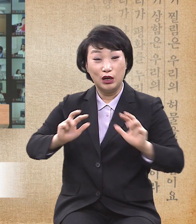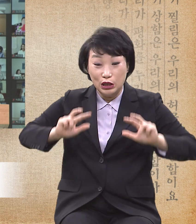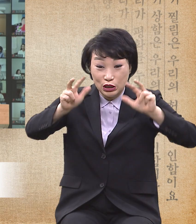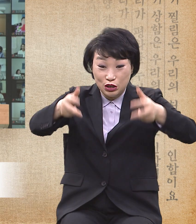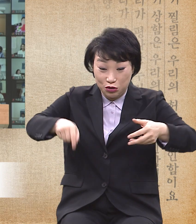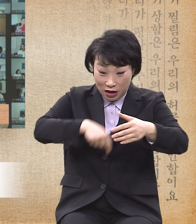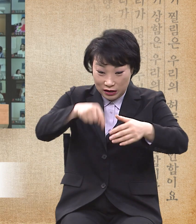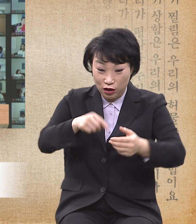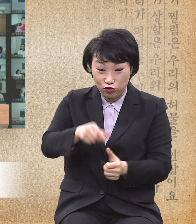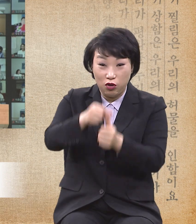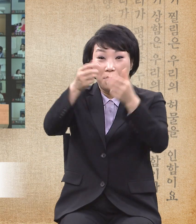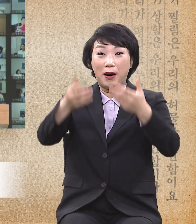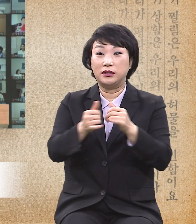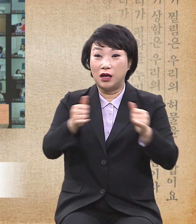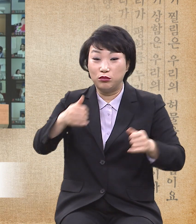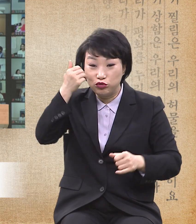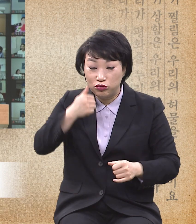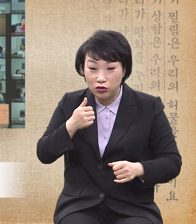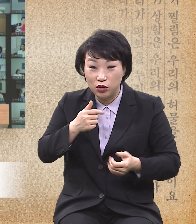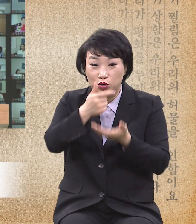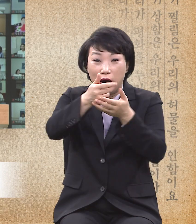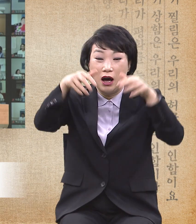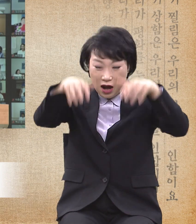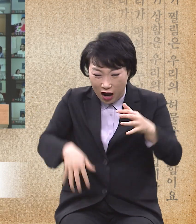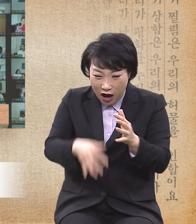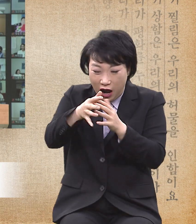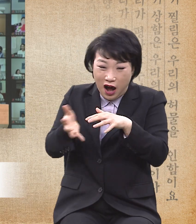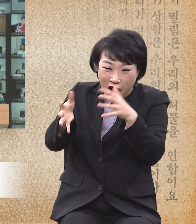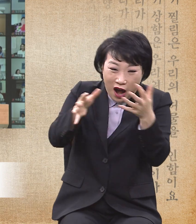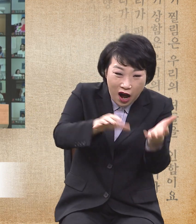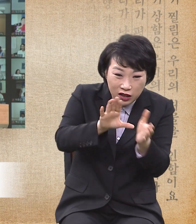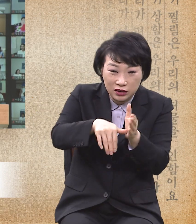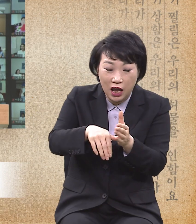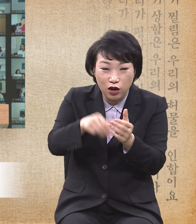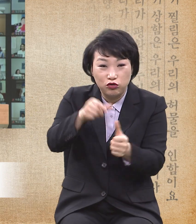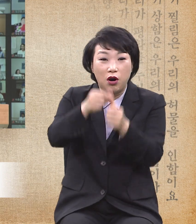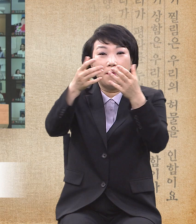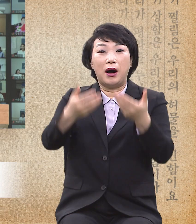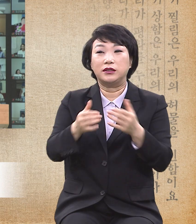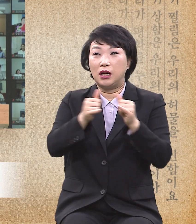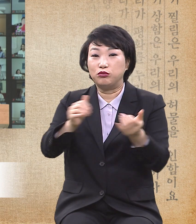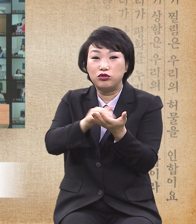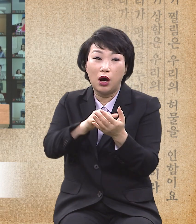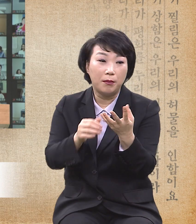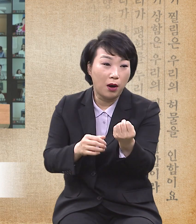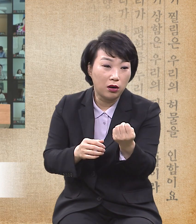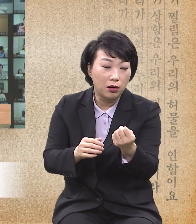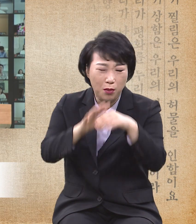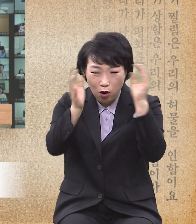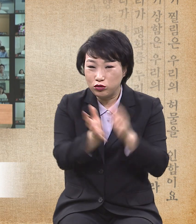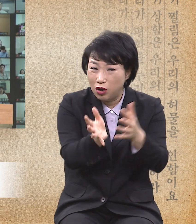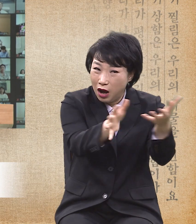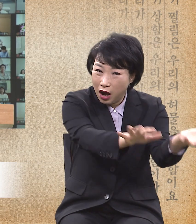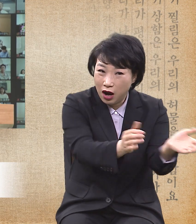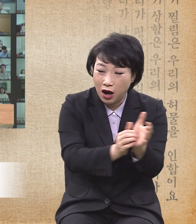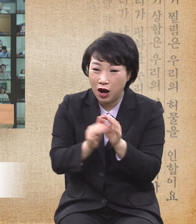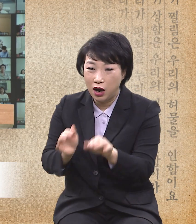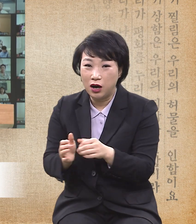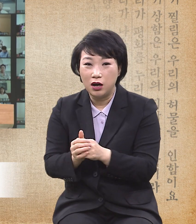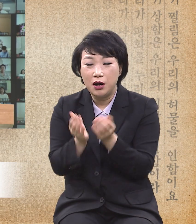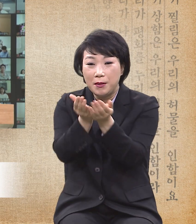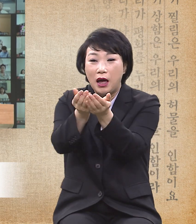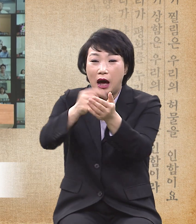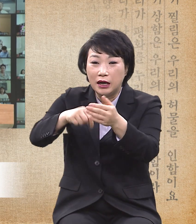지구상에 구원받은 자가 다 홍수로 말미암아 죽임을 당하고 방주 안에서 산